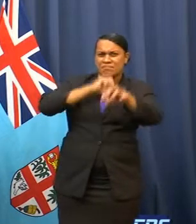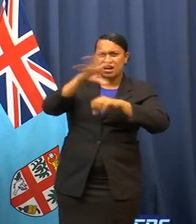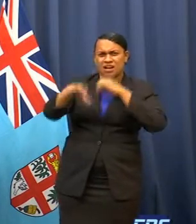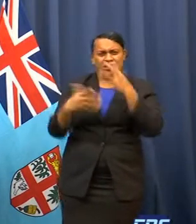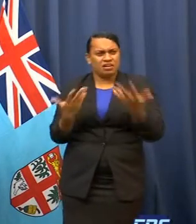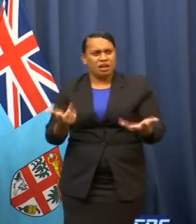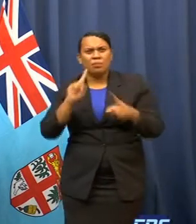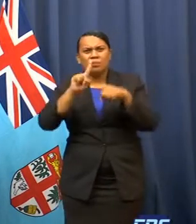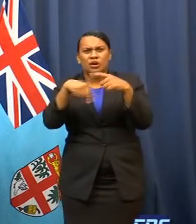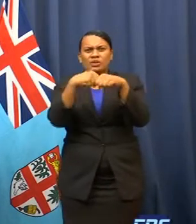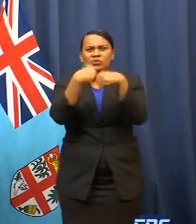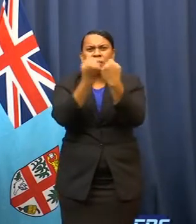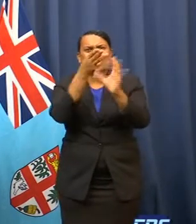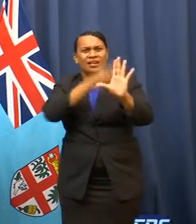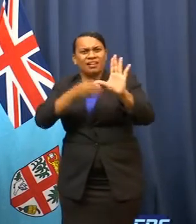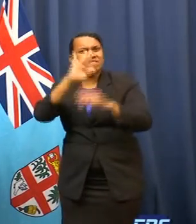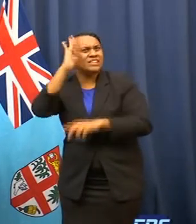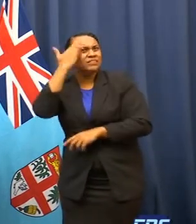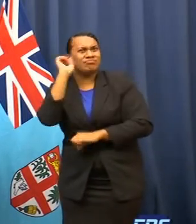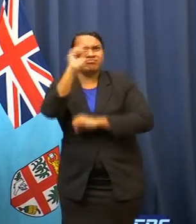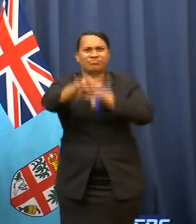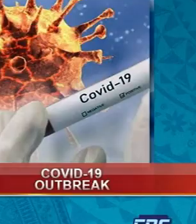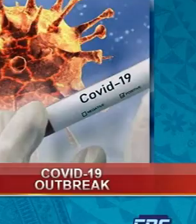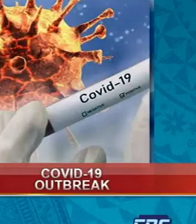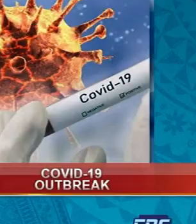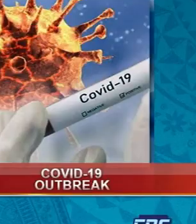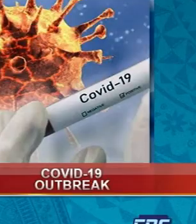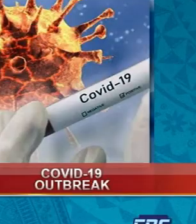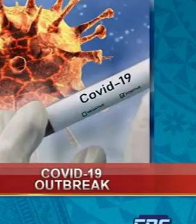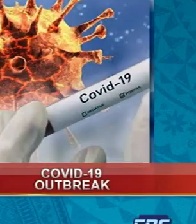ni tambu na boyadora na takataka baka ungo.